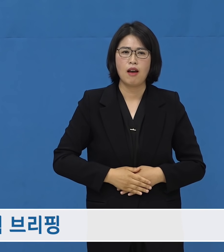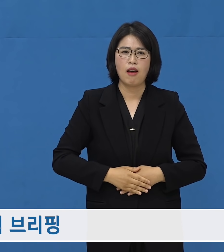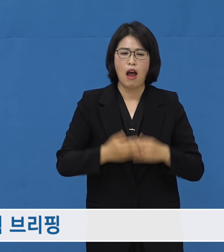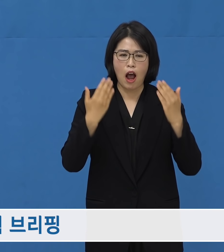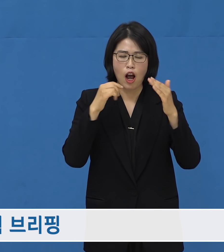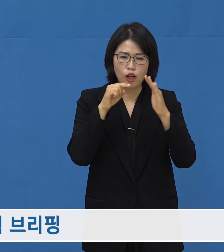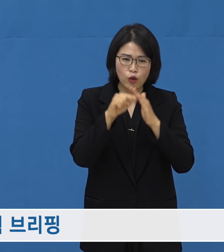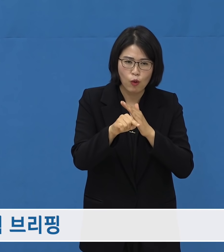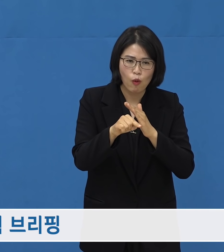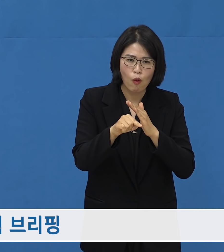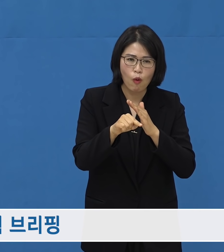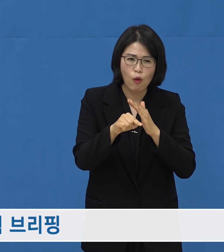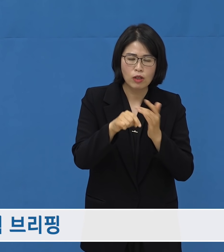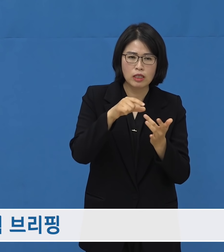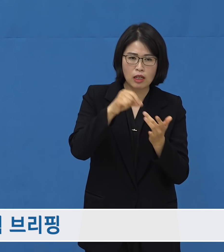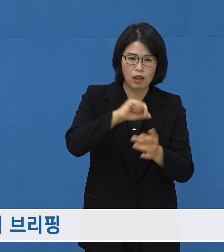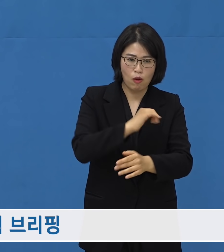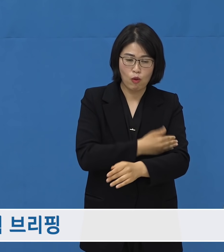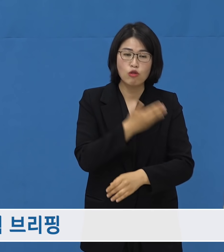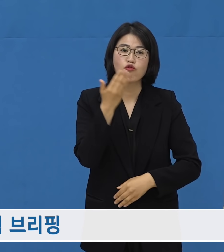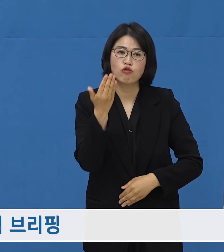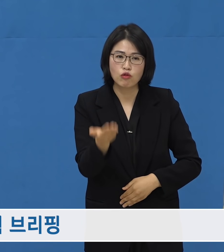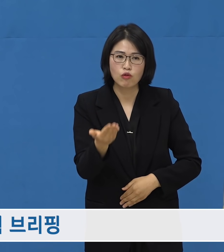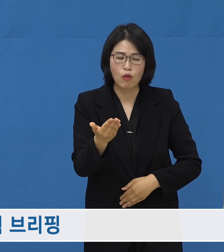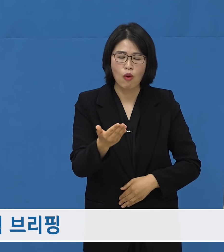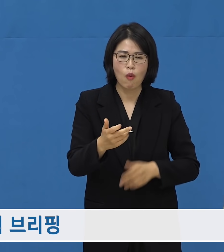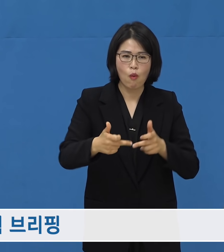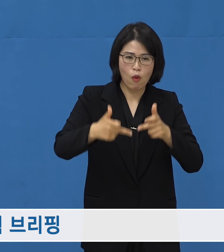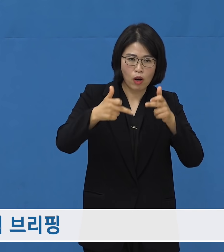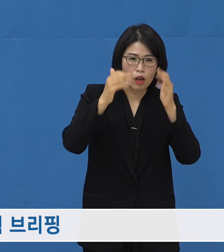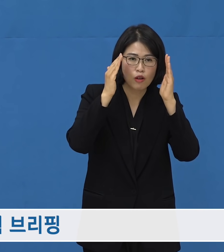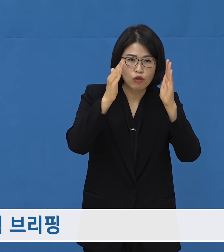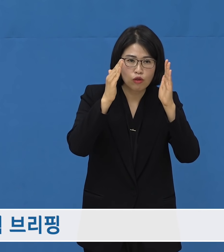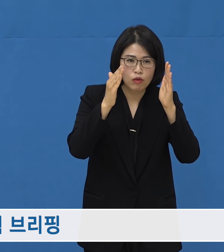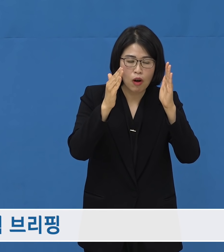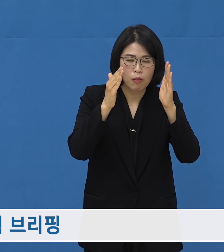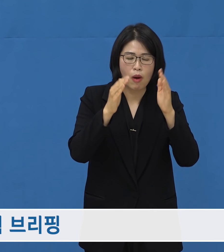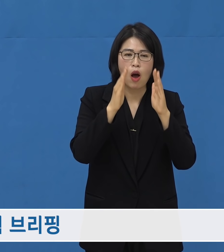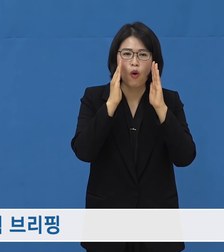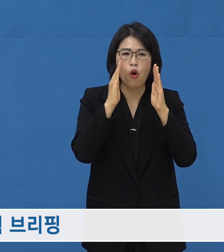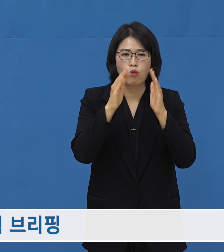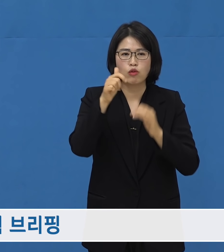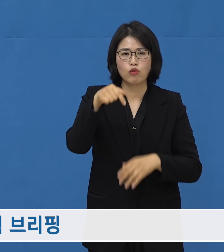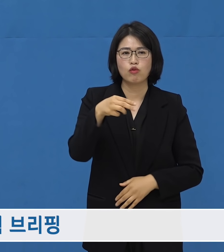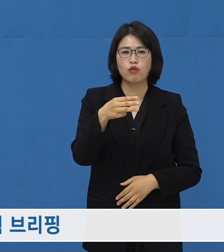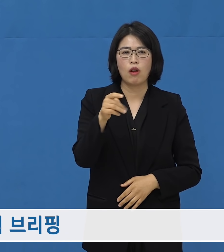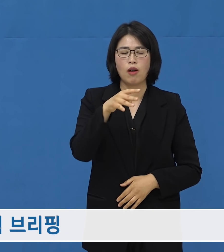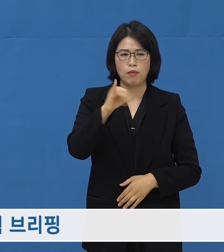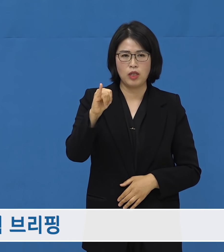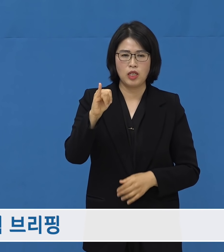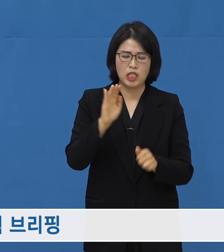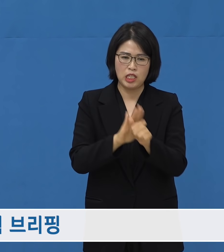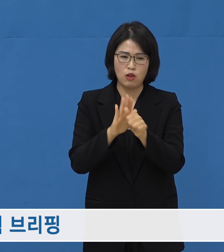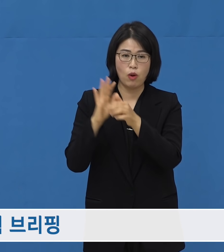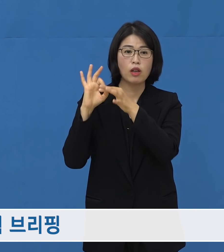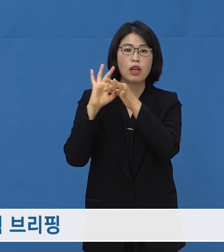등교 선택권을 부여하고 원격 수업 및 학습 꾸러미를 지속적으로